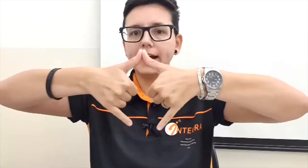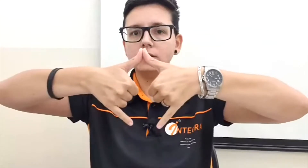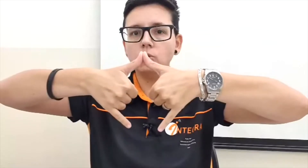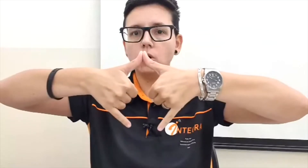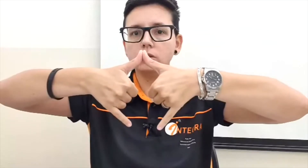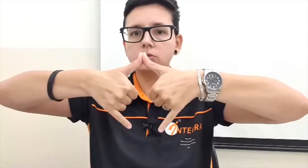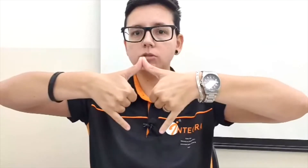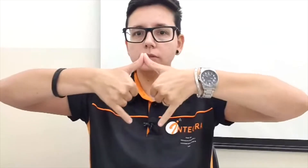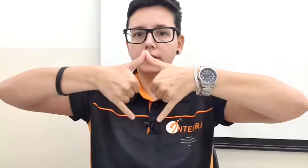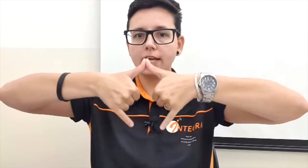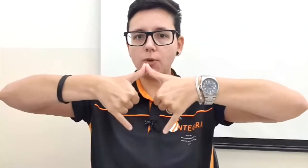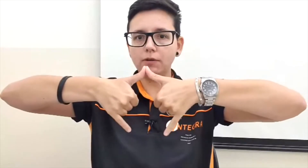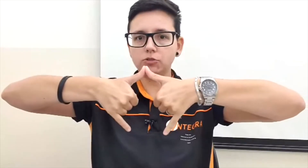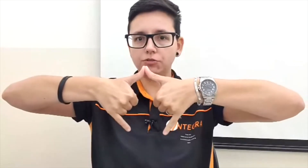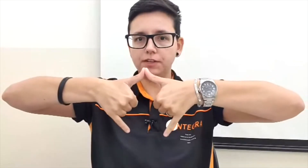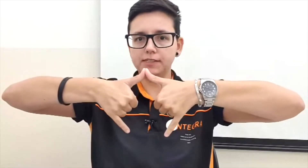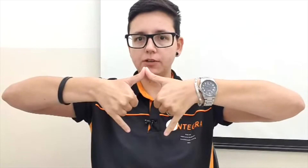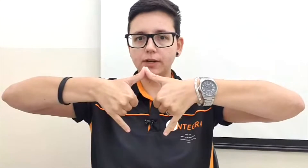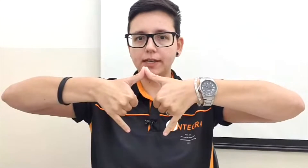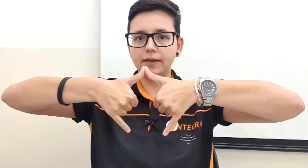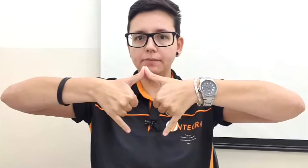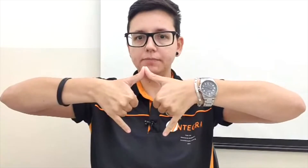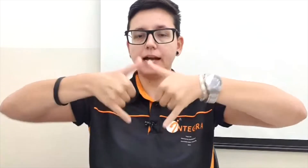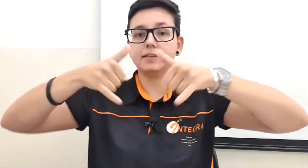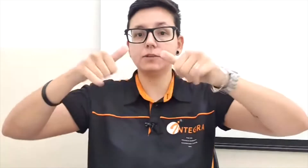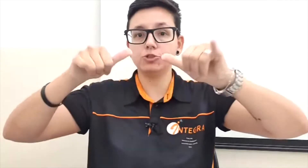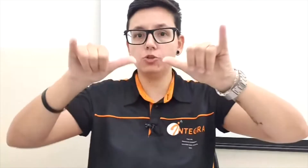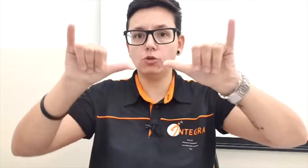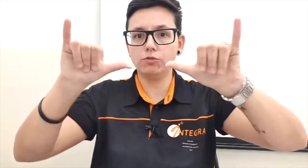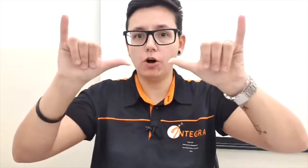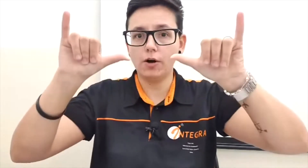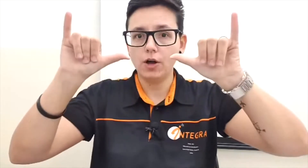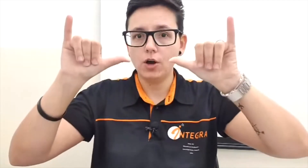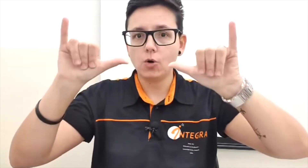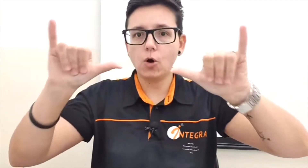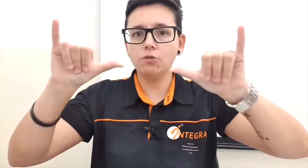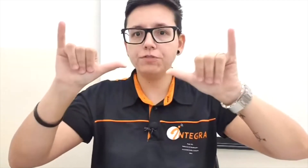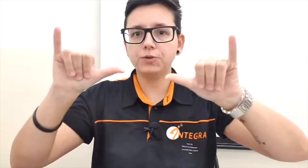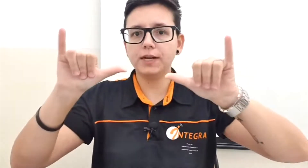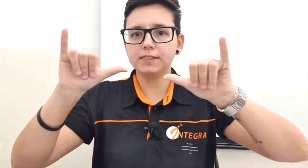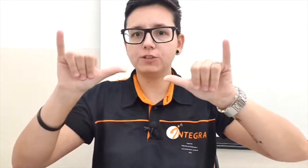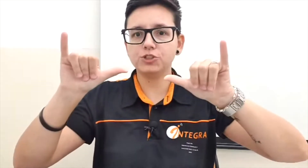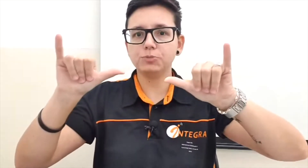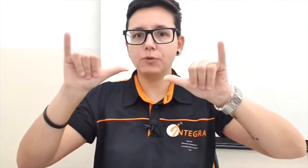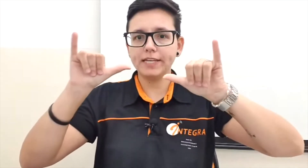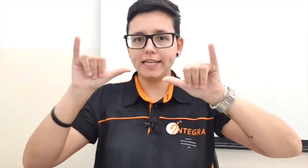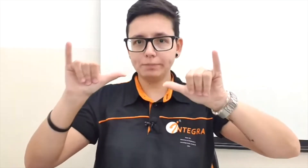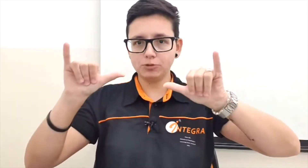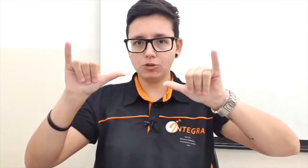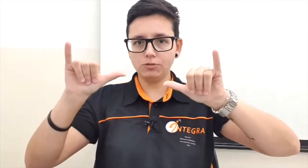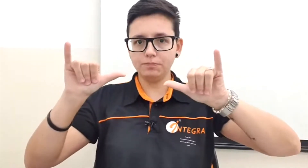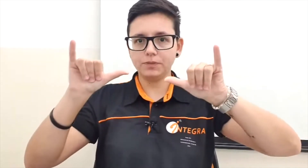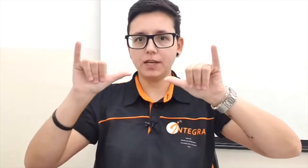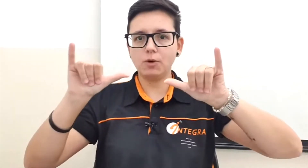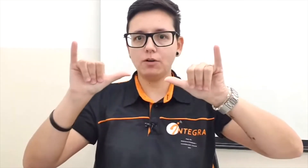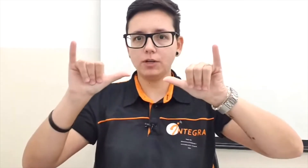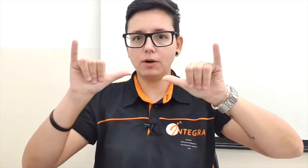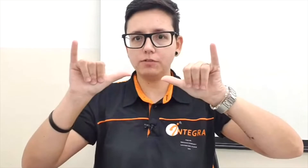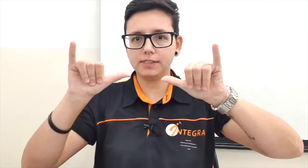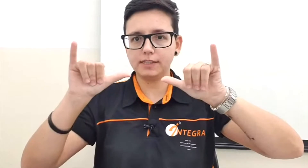no outro, igual eu tô fazendo aqui, tá? Então, de novo, ó. Configuração de mão em Y, igual você tá vendo